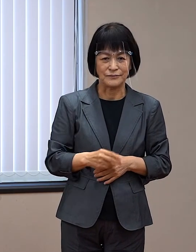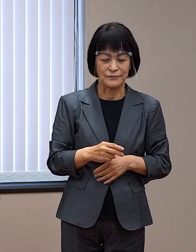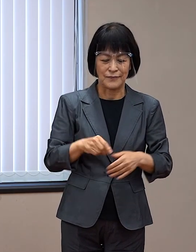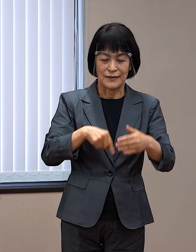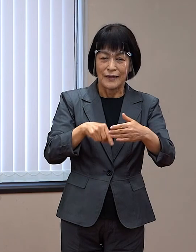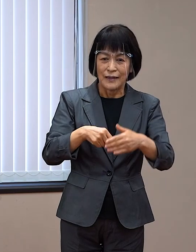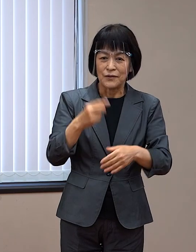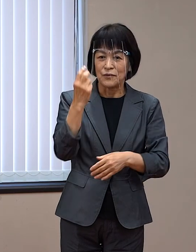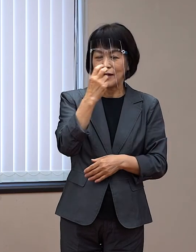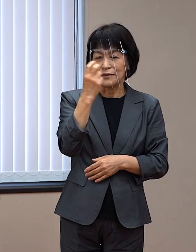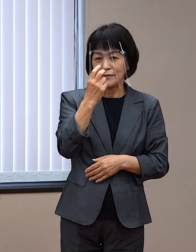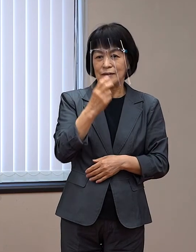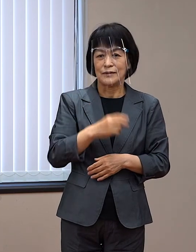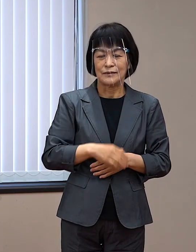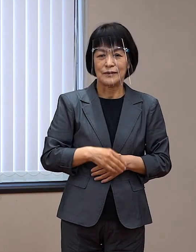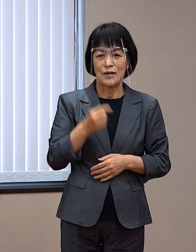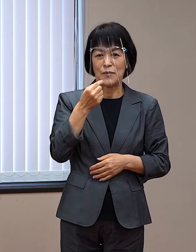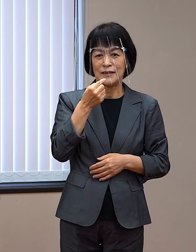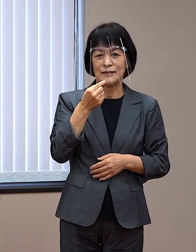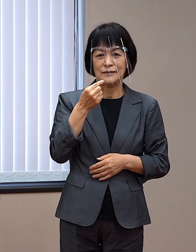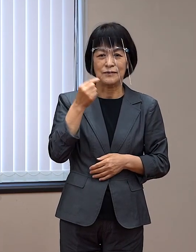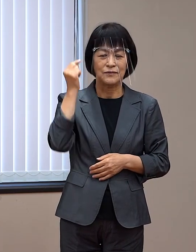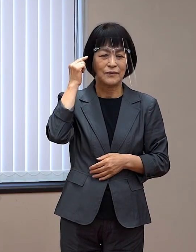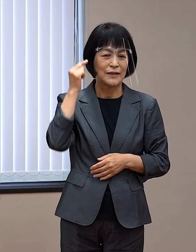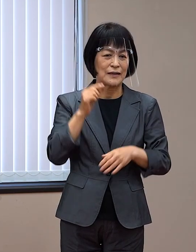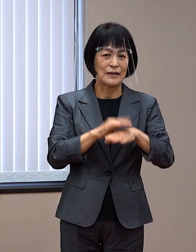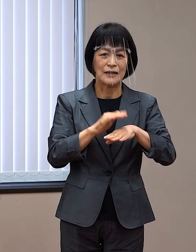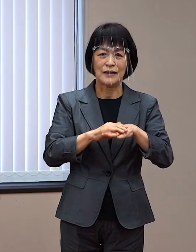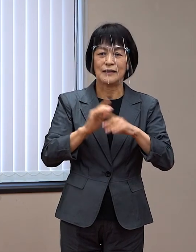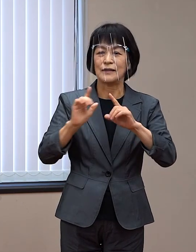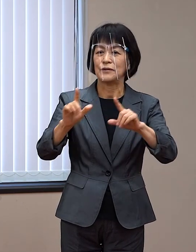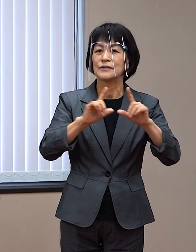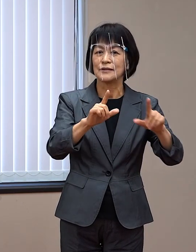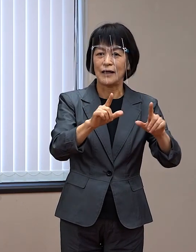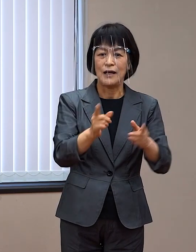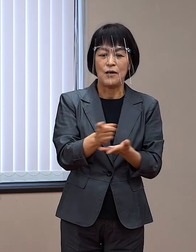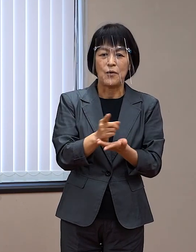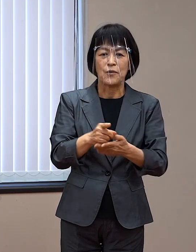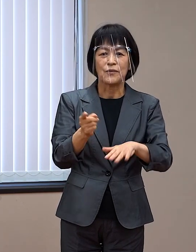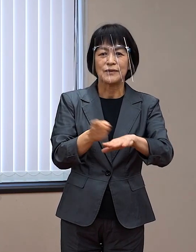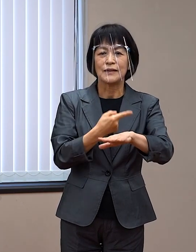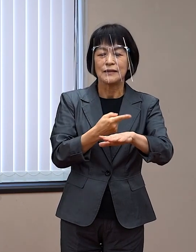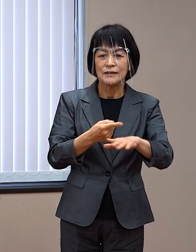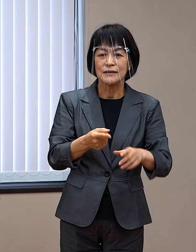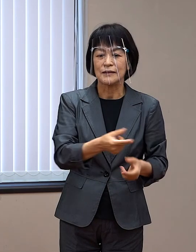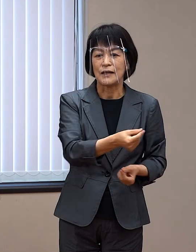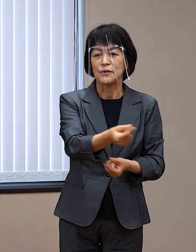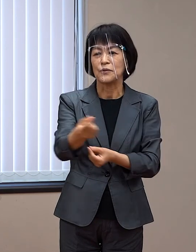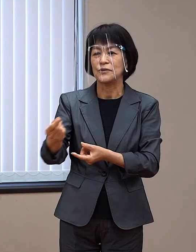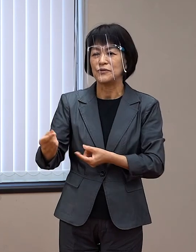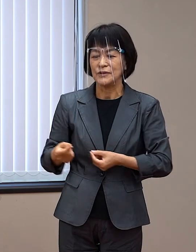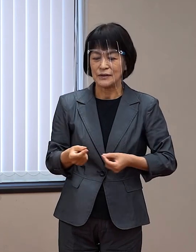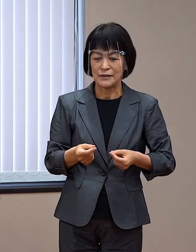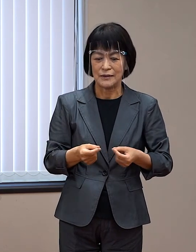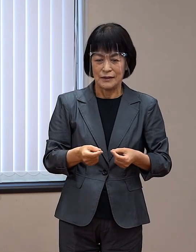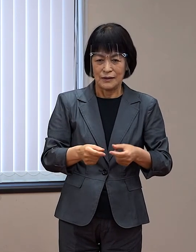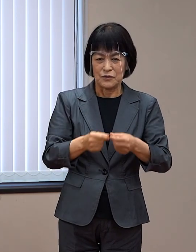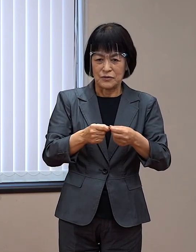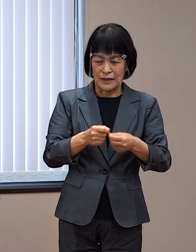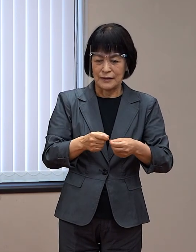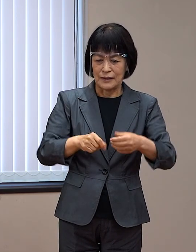ともに、私の考え方を伝え、プロジェクトの方向性について共有し、具体的な事業